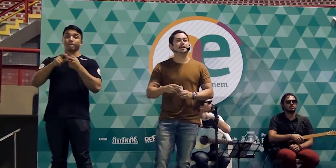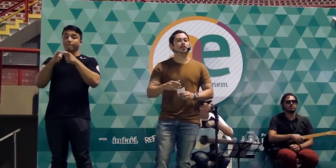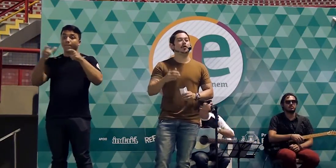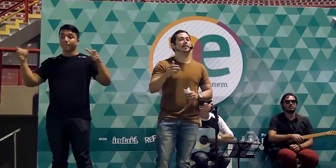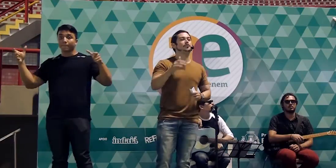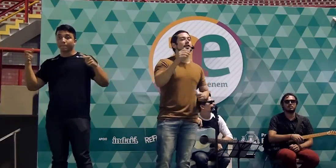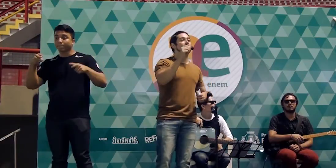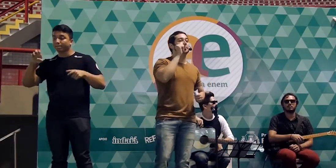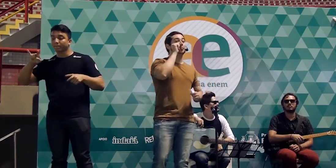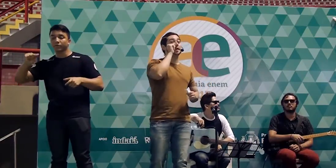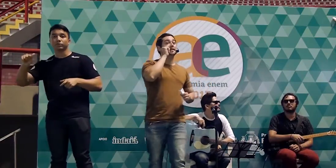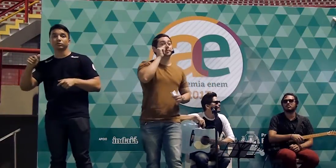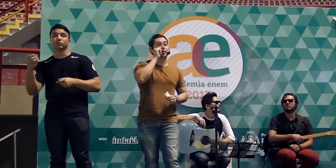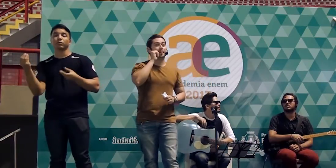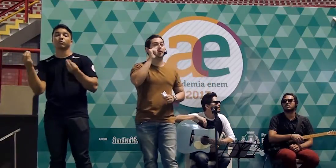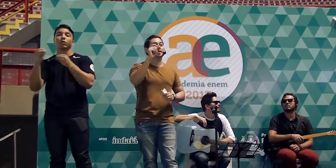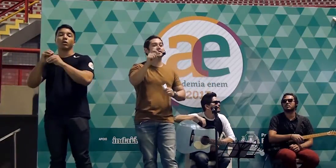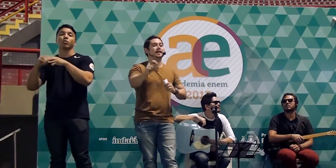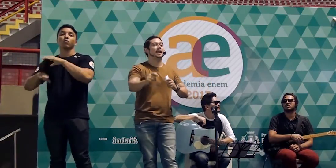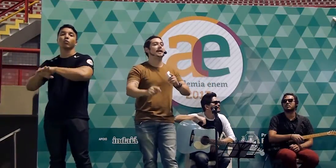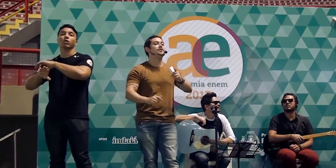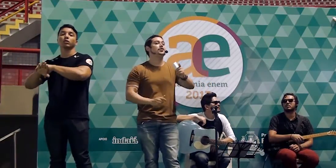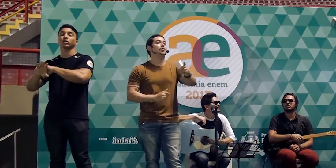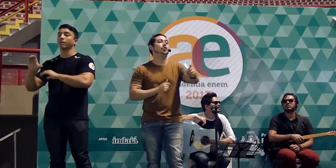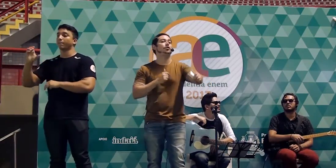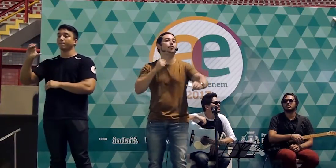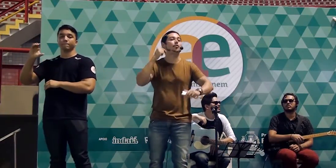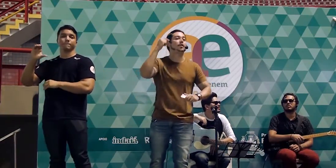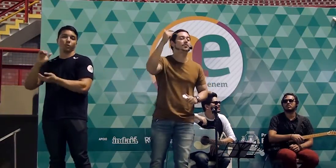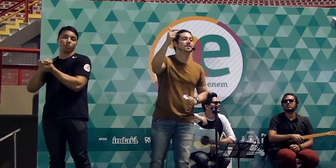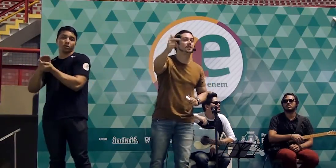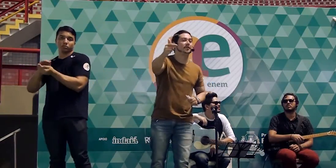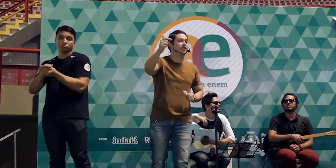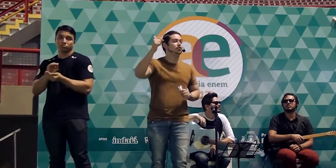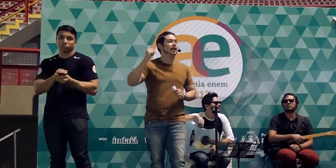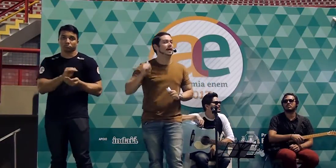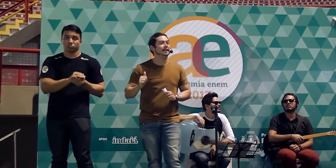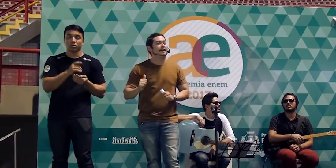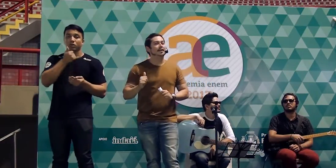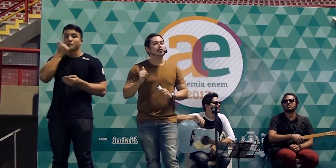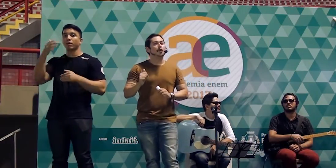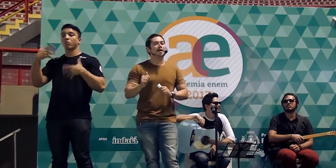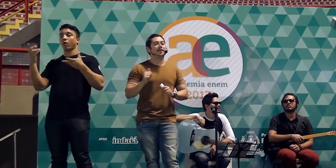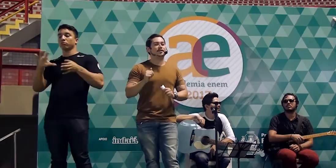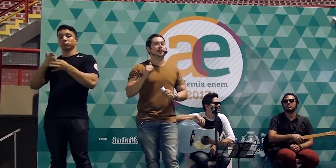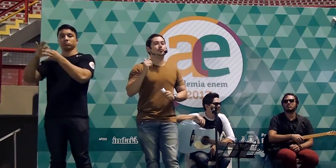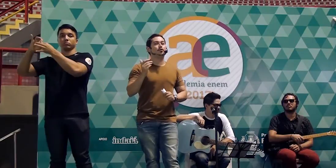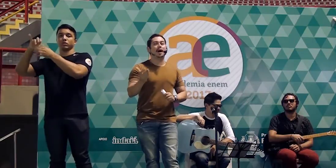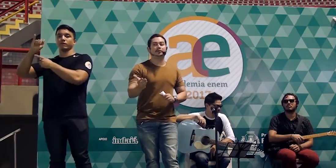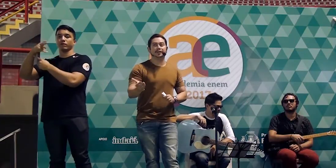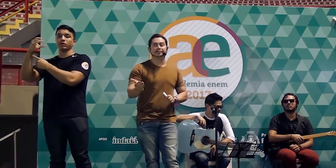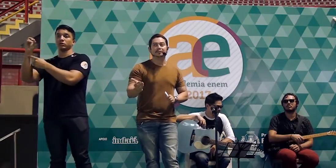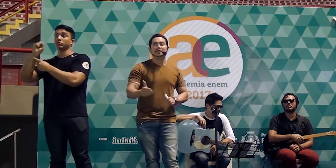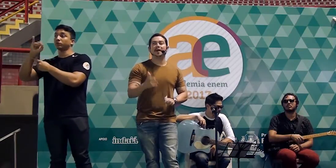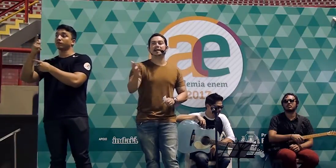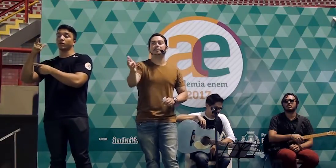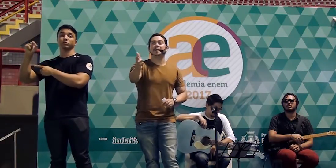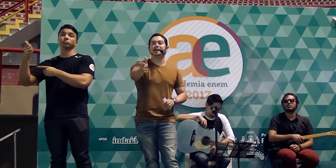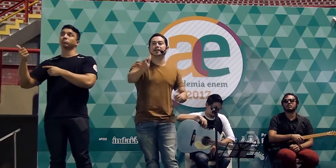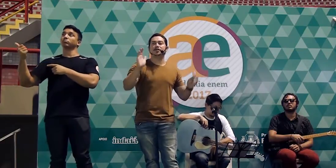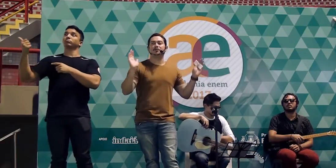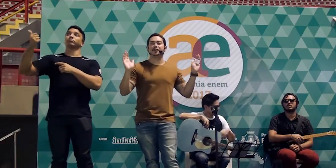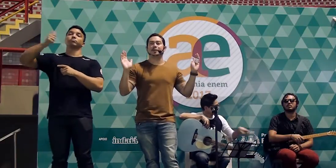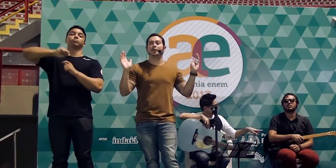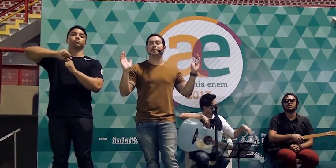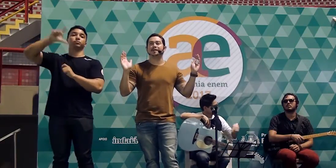classe média colocava o dinheiro na poupança, porque a poupança ela rende de acordo com a condição inflacionária. Como a inflação era muito alta, valia a